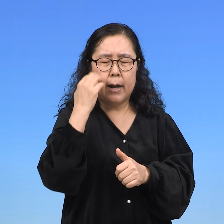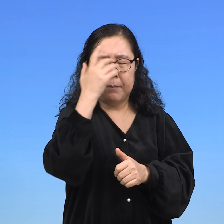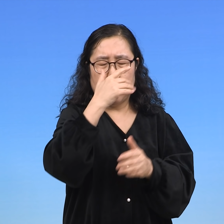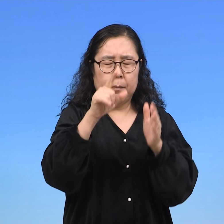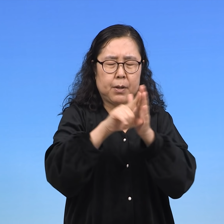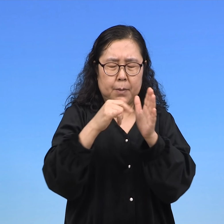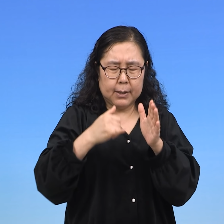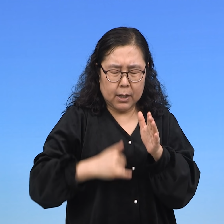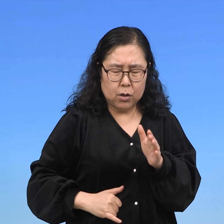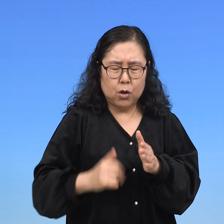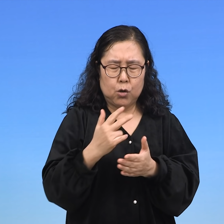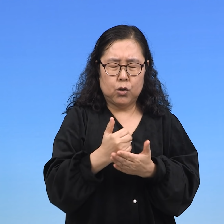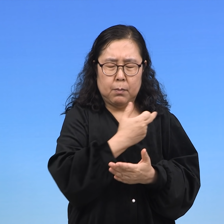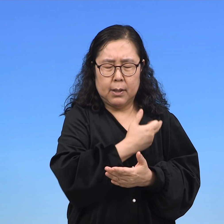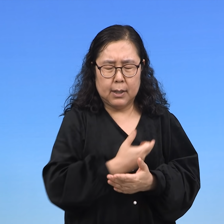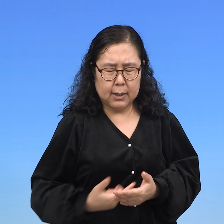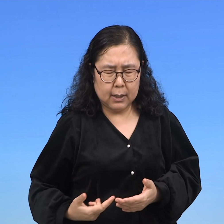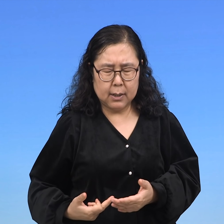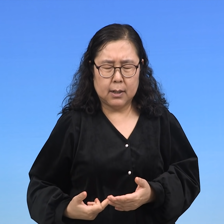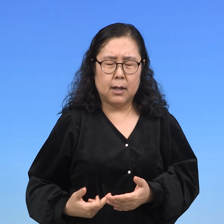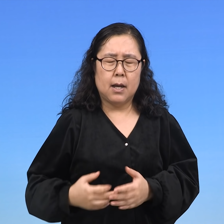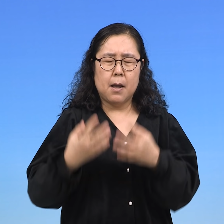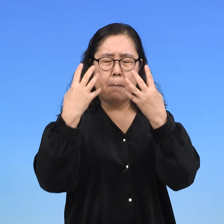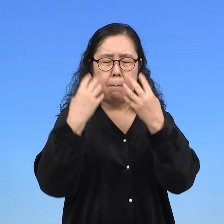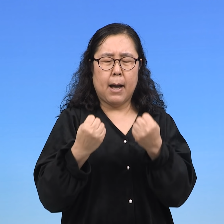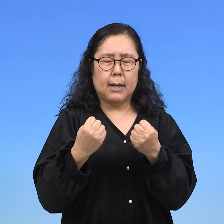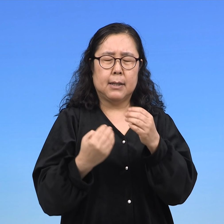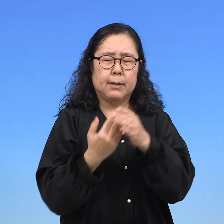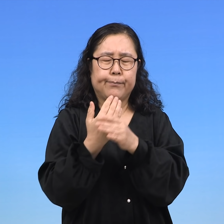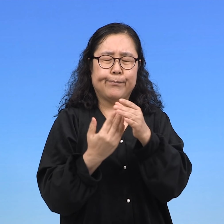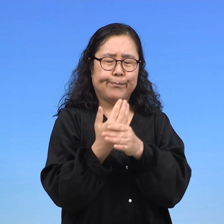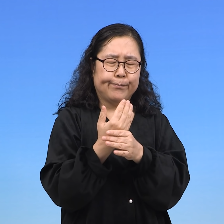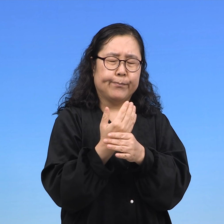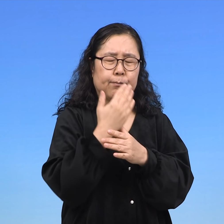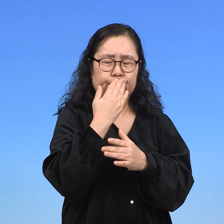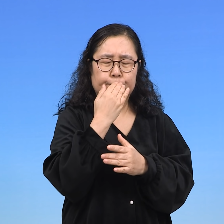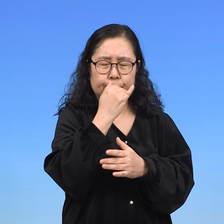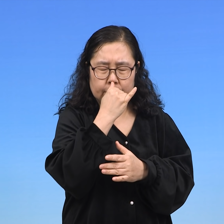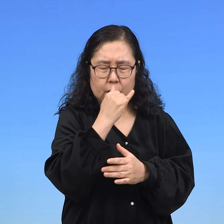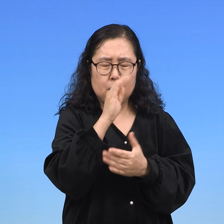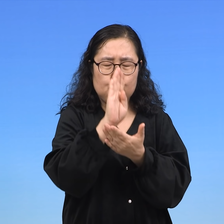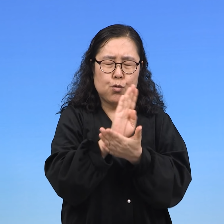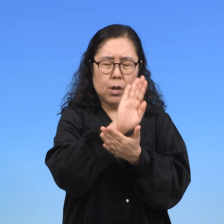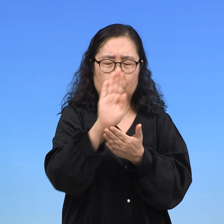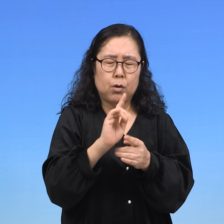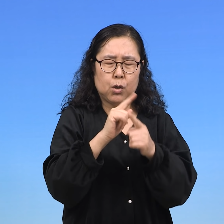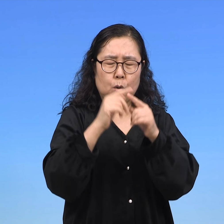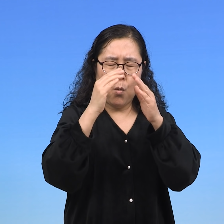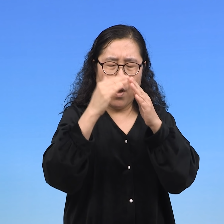자녀들, 아름다운 주님의 제자들이 많이 배출이 되는 그런